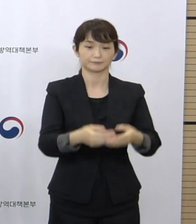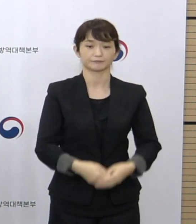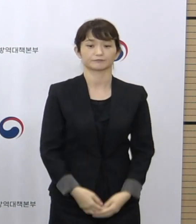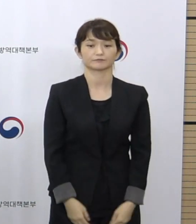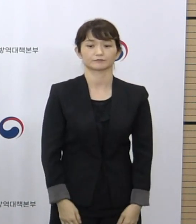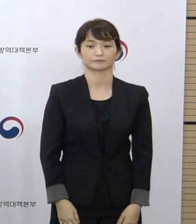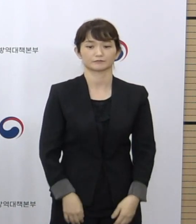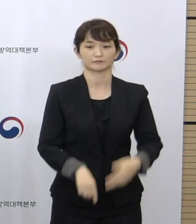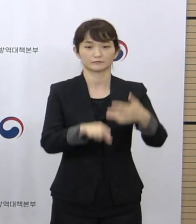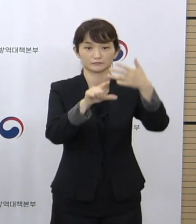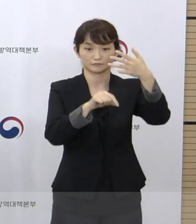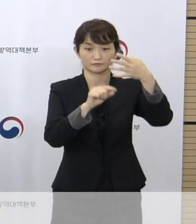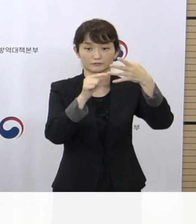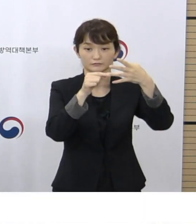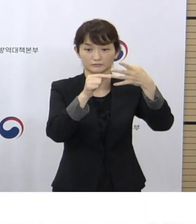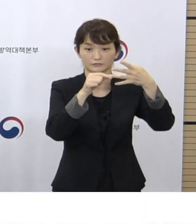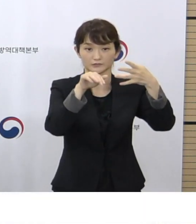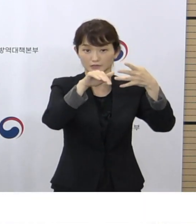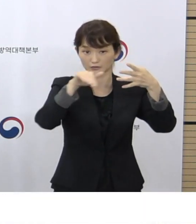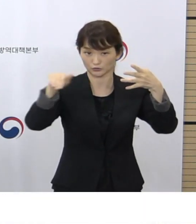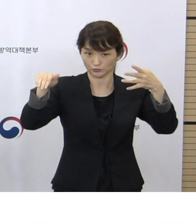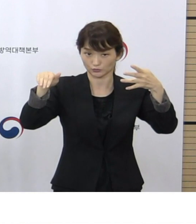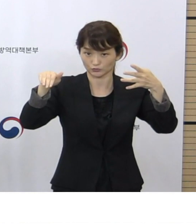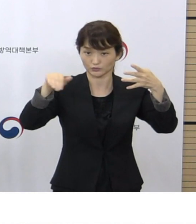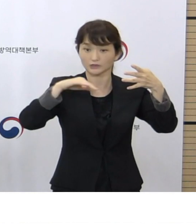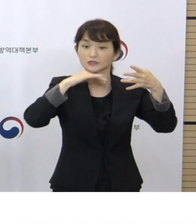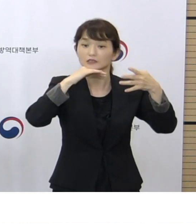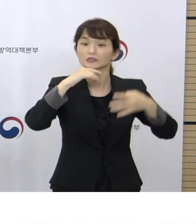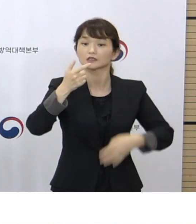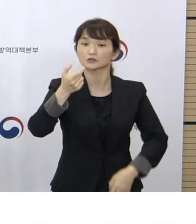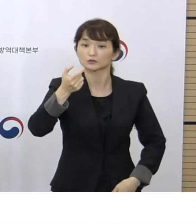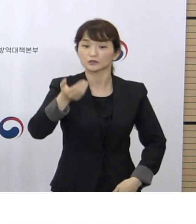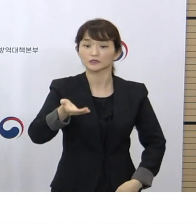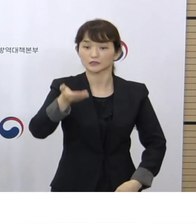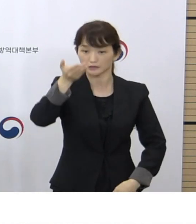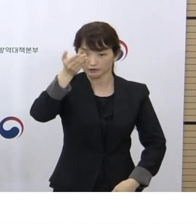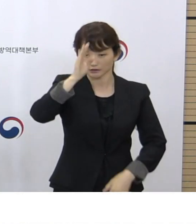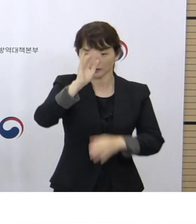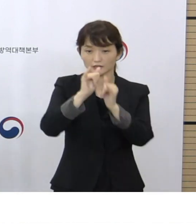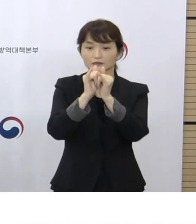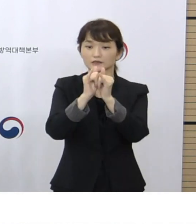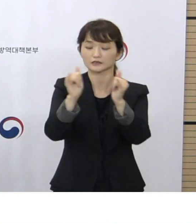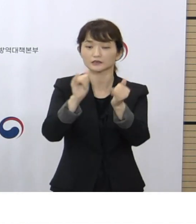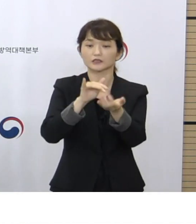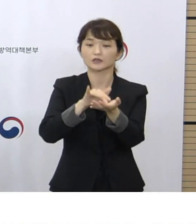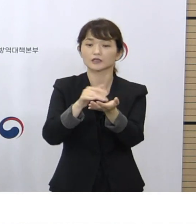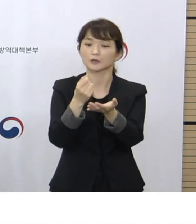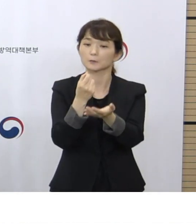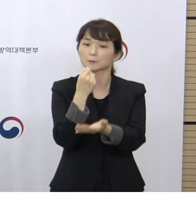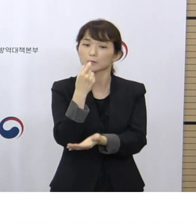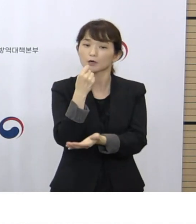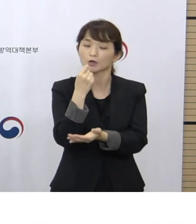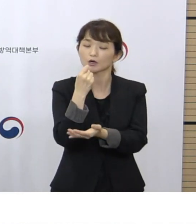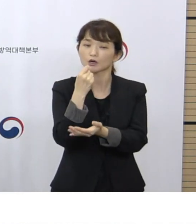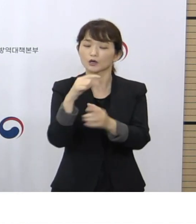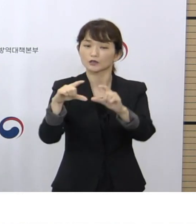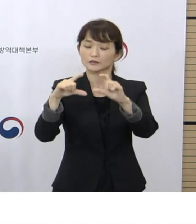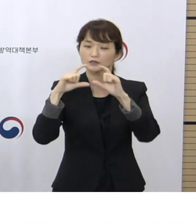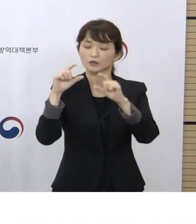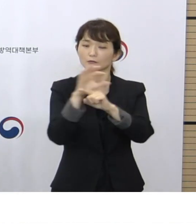8월 3주차 기준 60세 이상 환자에 대한 먹는 치료제 처방률은